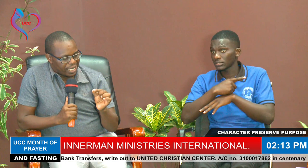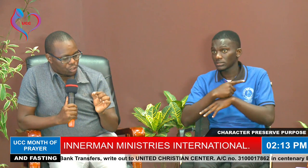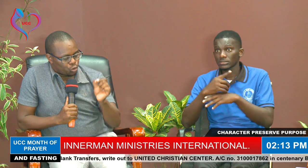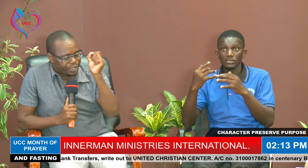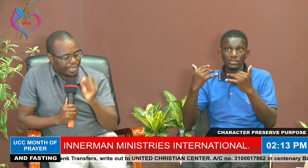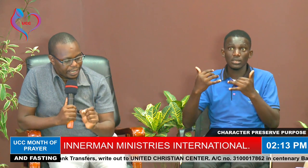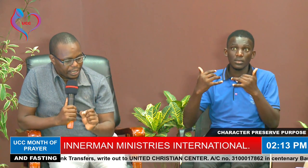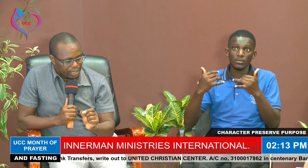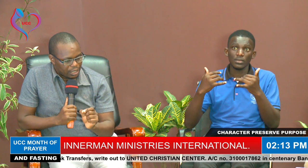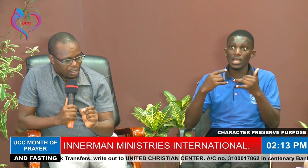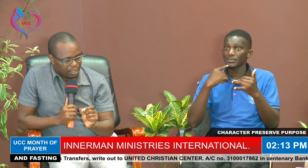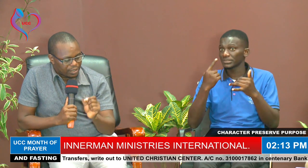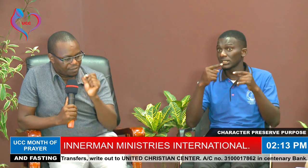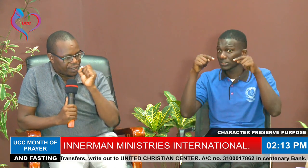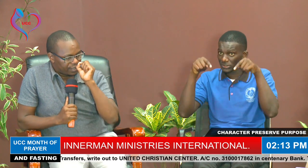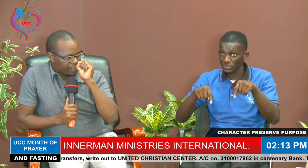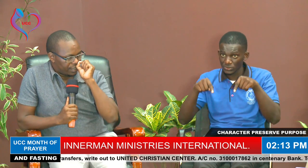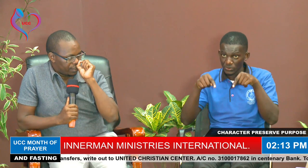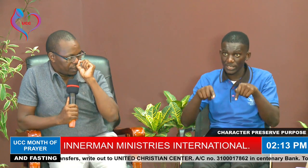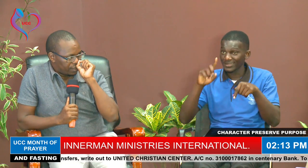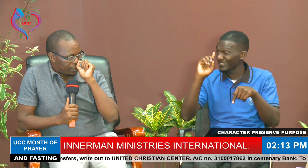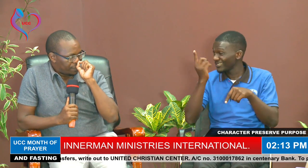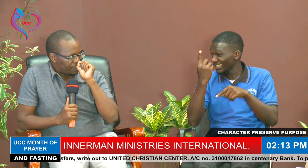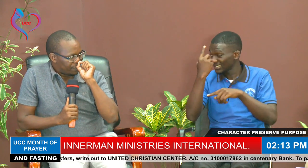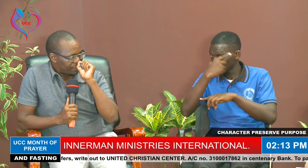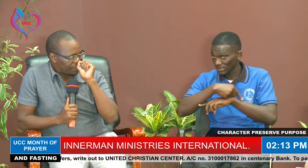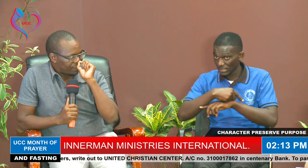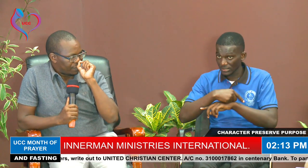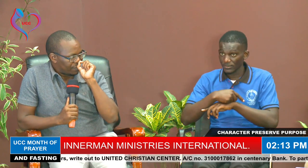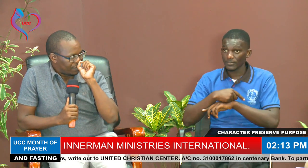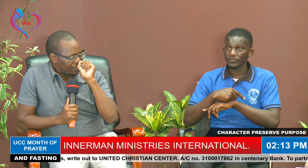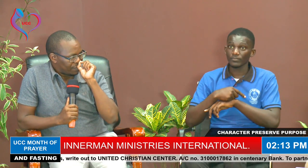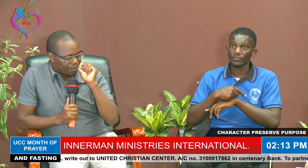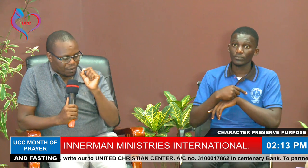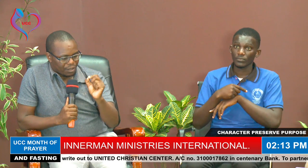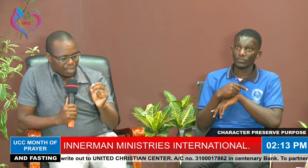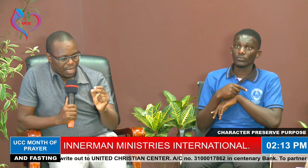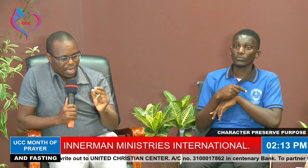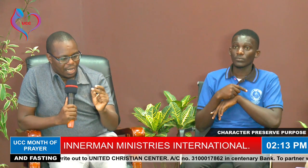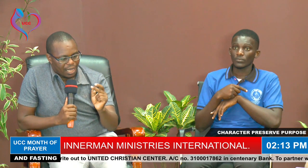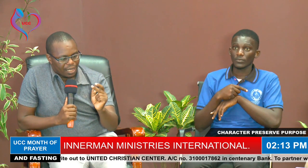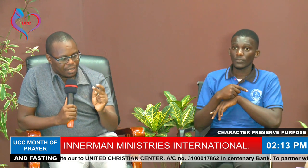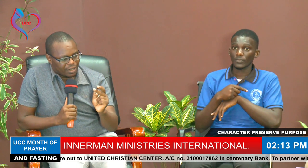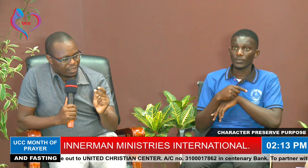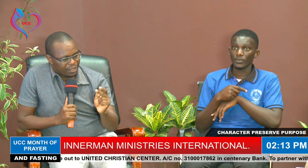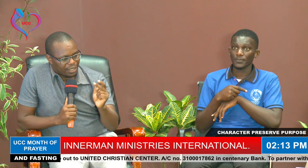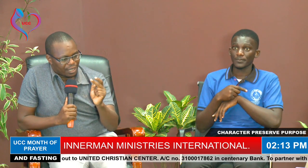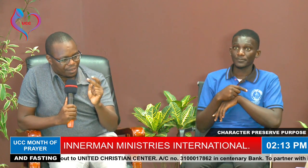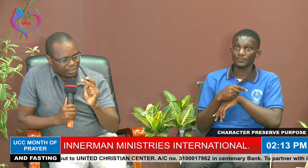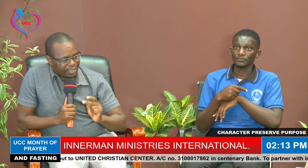saying today is the first day. Kati yagamba nti olwaleero lwe lunaku olusooka mu nnaku ez'ennya enkulu. The